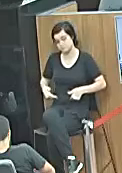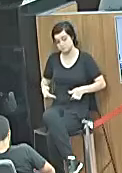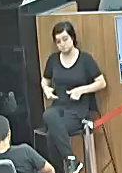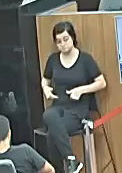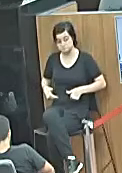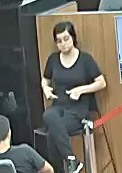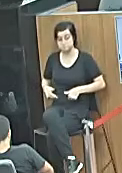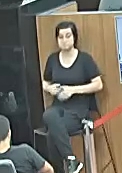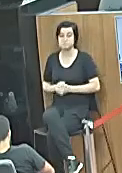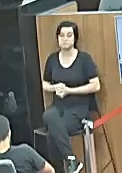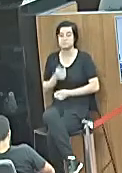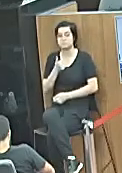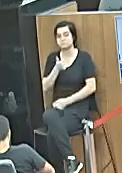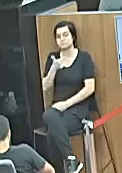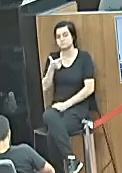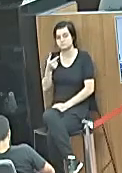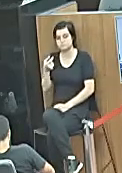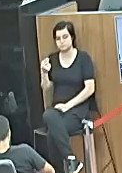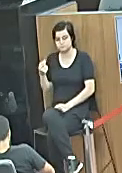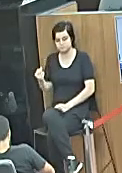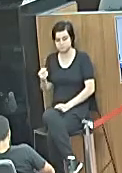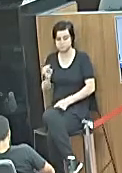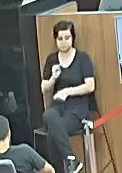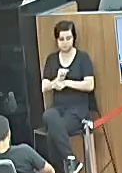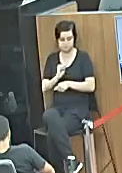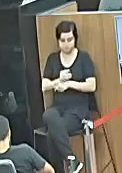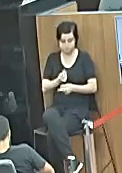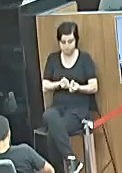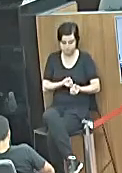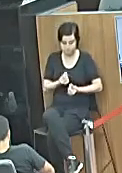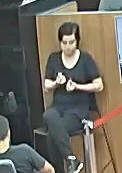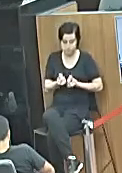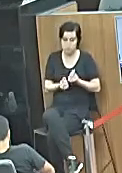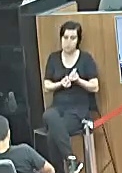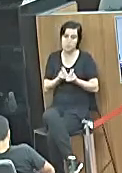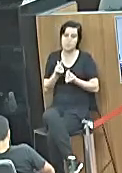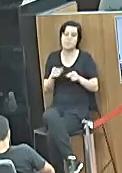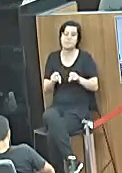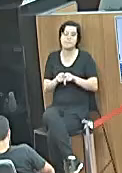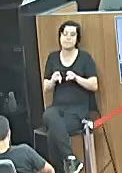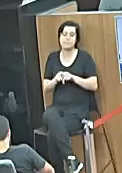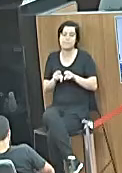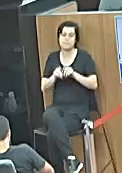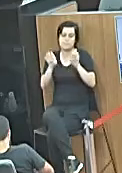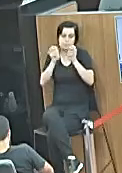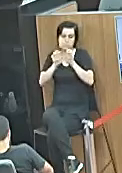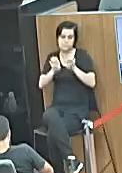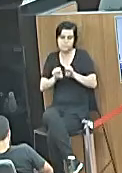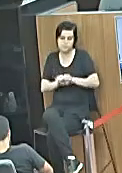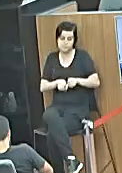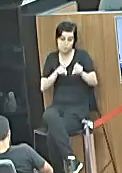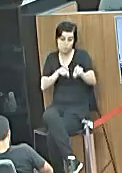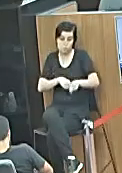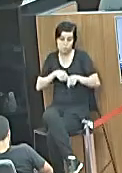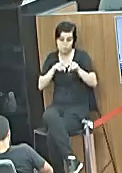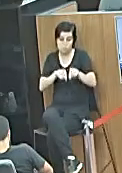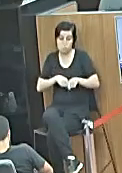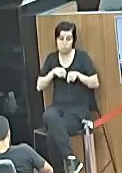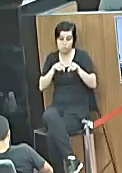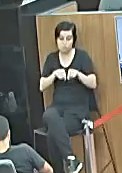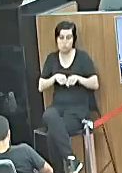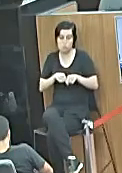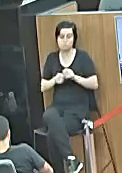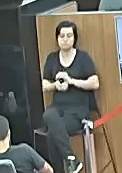gestão ambiental e saneamento 127 infraestrutura rural e agricultura sustentável